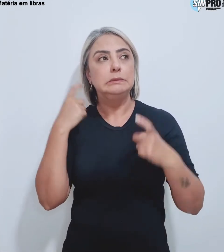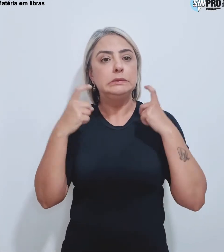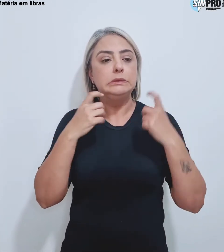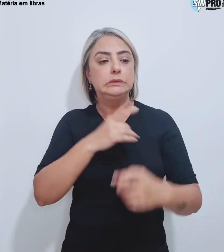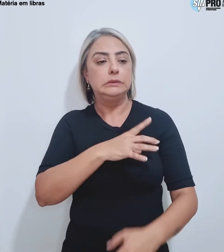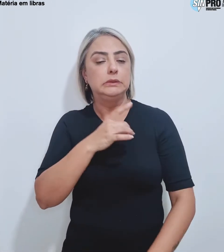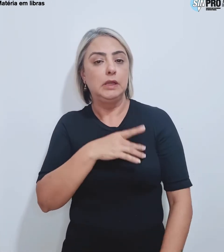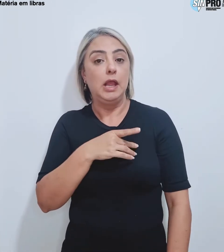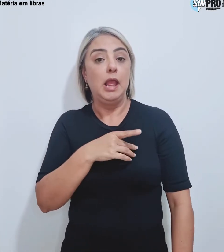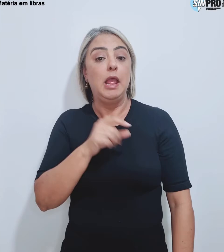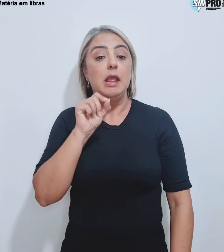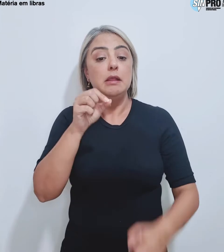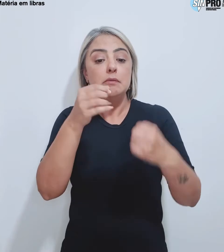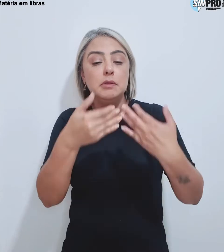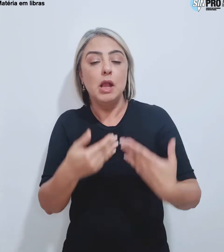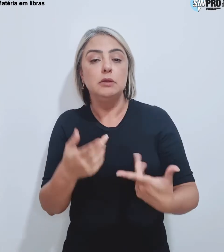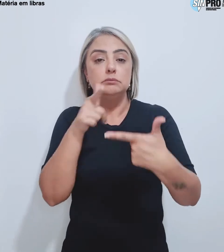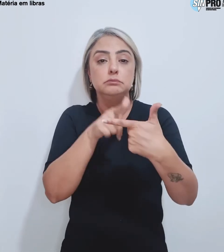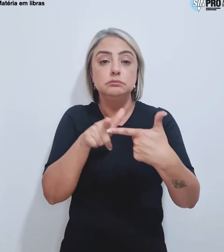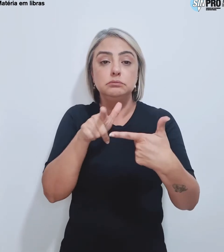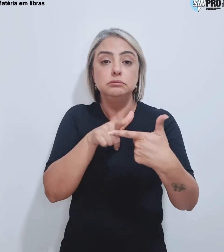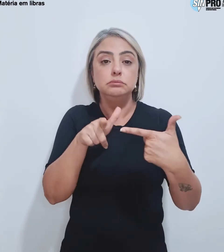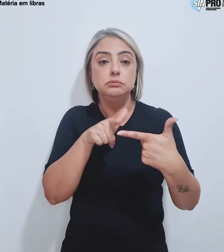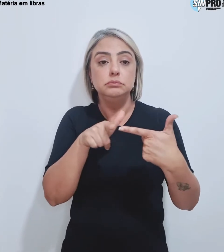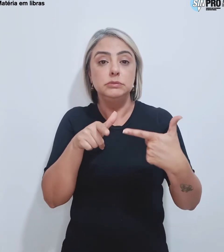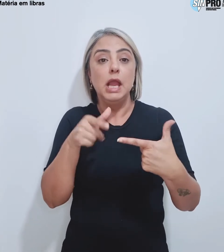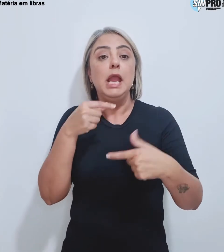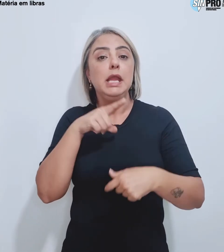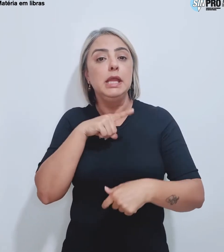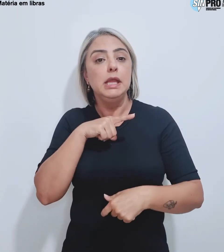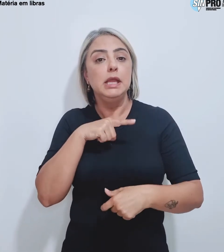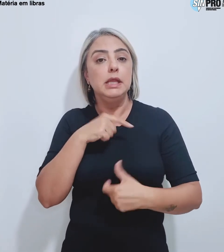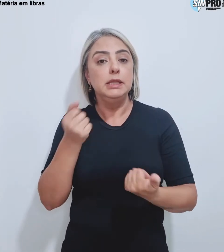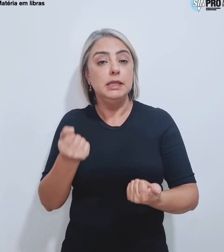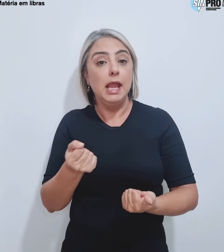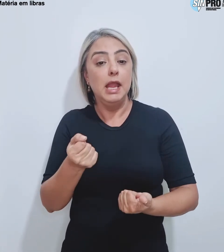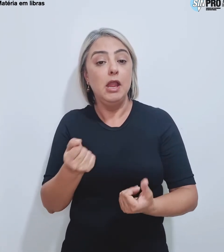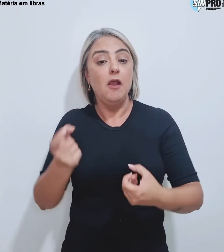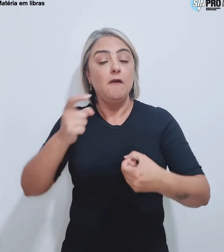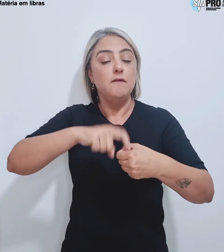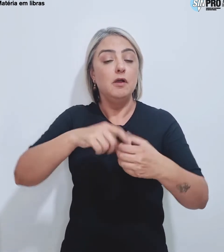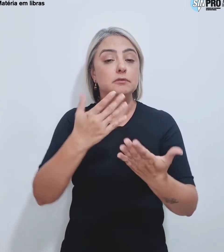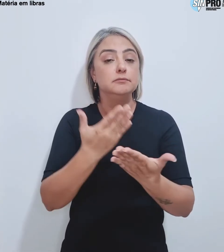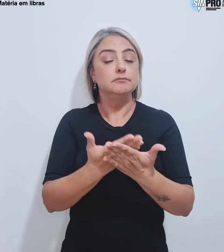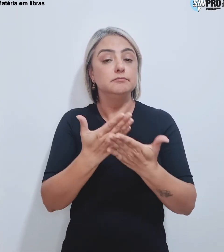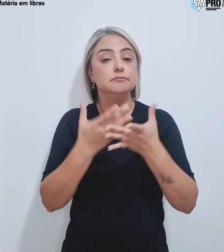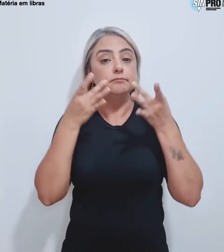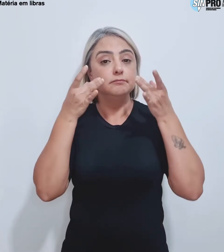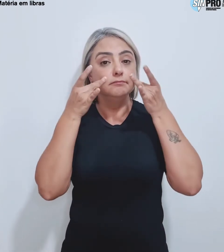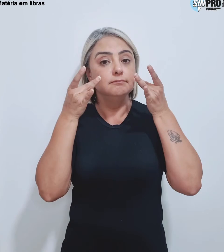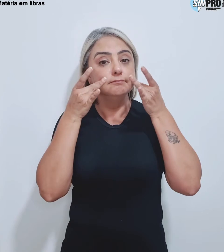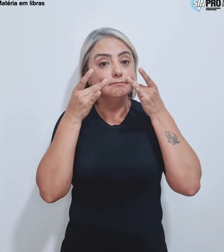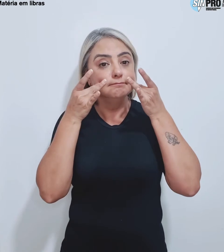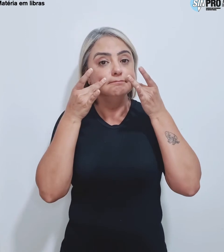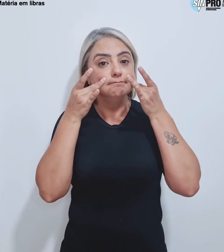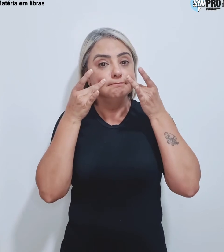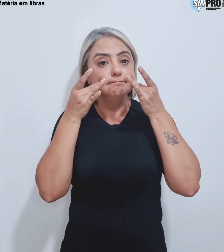retaliação, ao falar sobre os problemas inseridos na equação volta às aulas